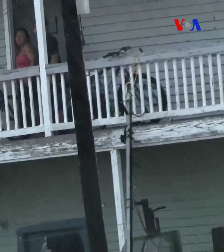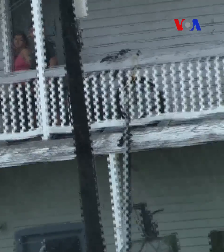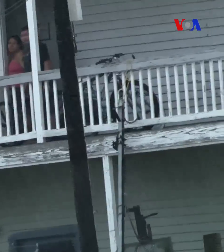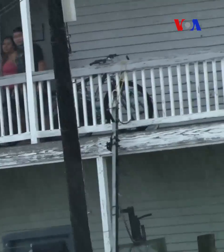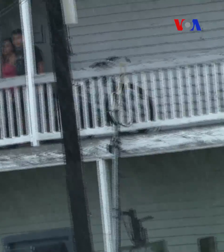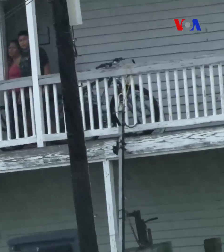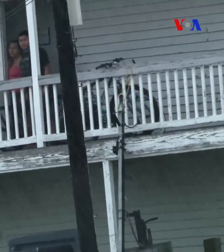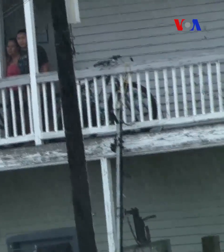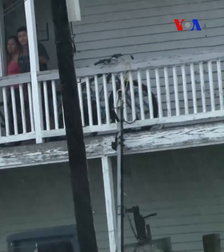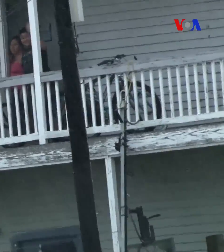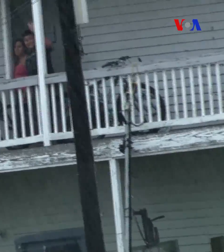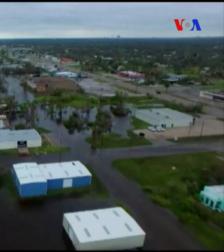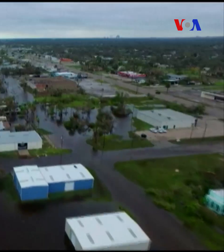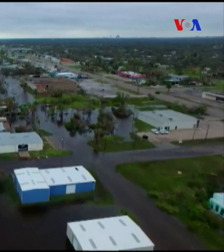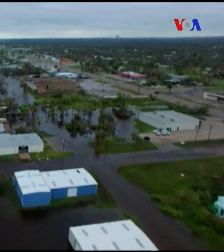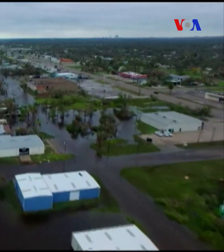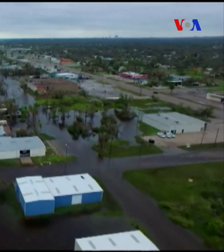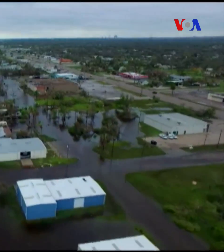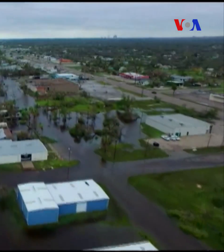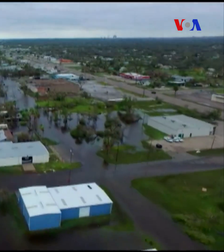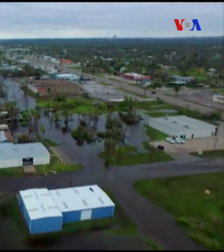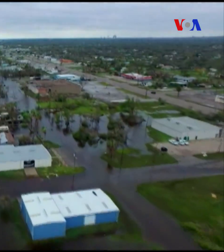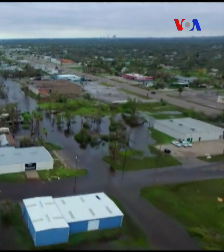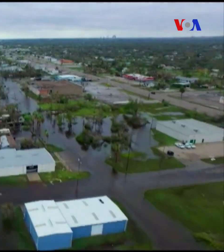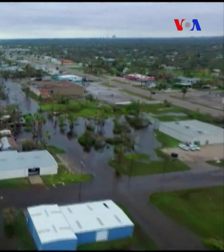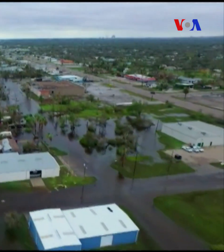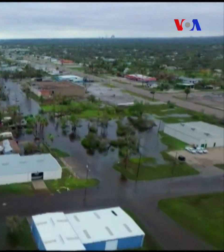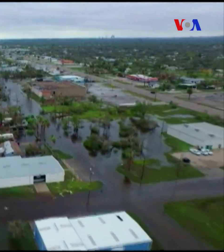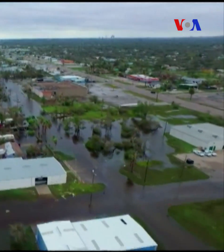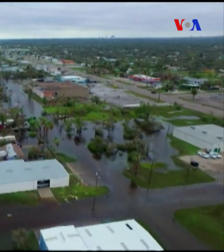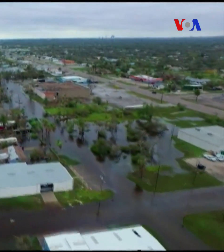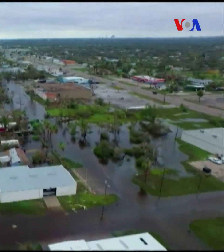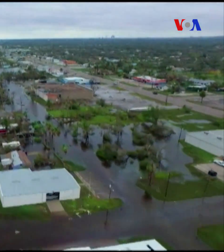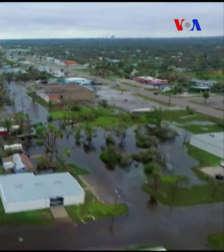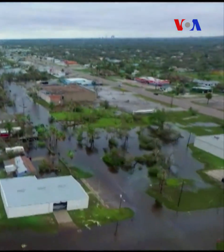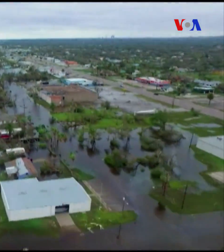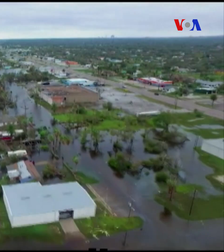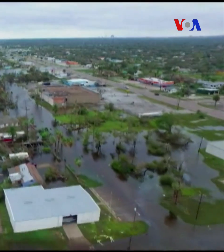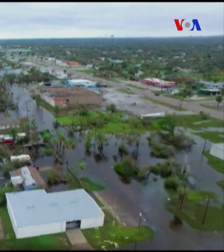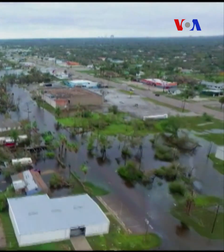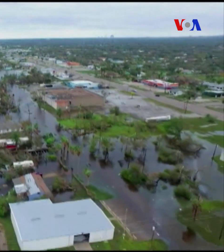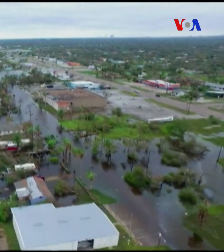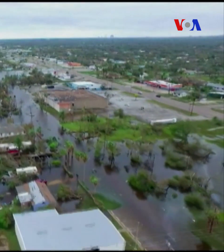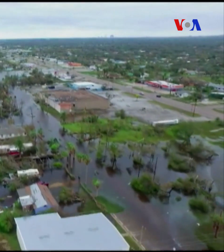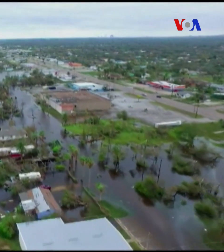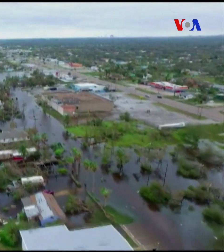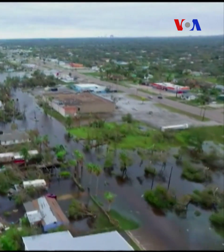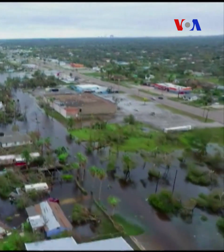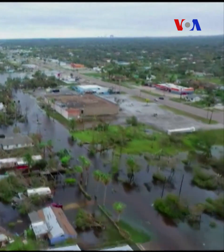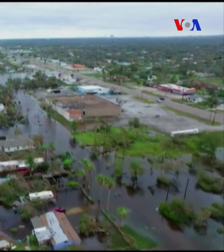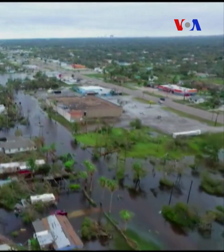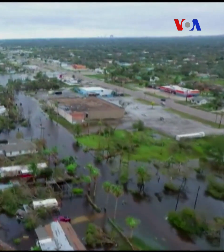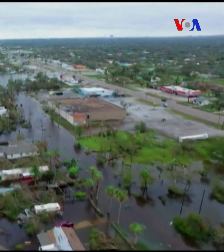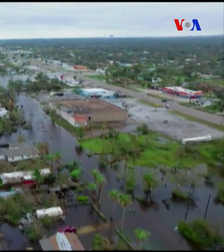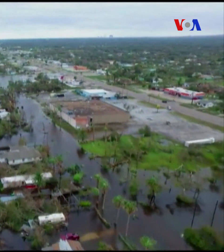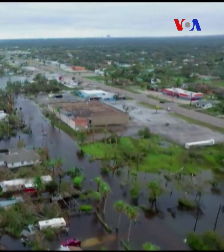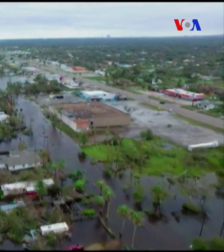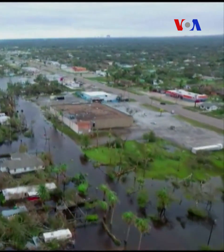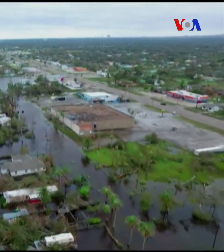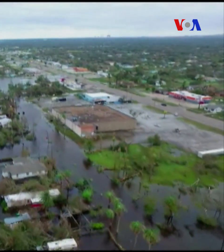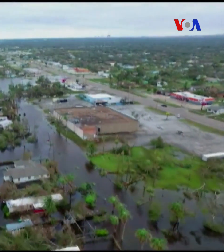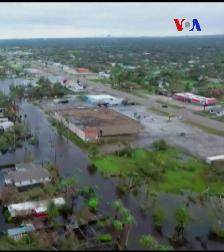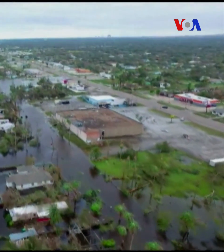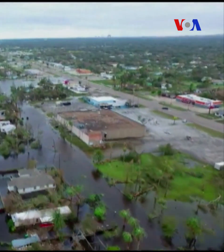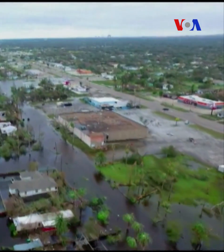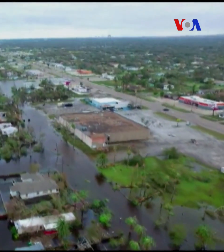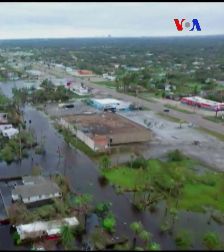energia elétrica. Queremos também garantir alimentos básicos e água às pessoas necessitadas. Trump também aprovou fundos de emergência para o